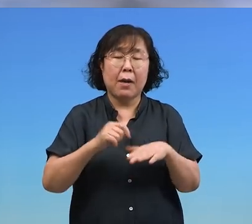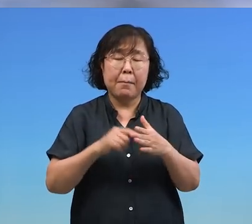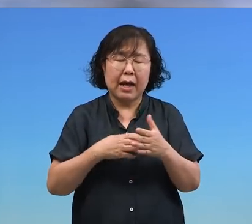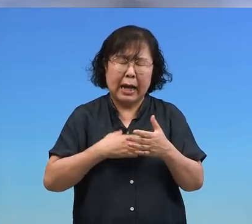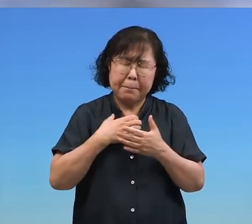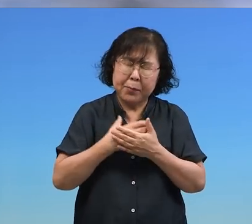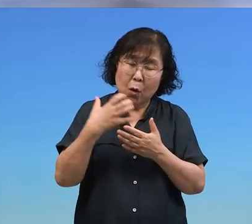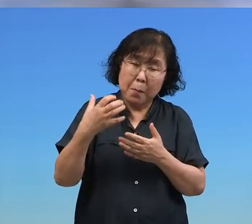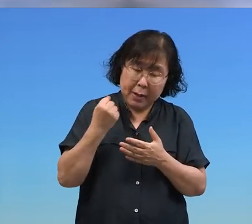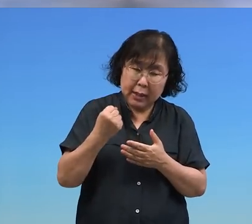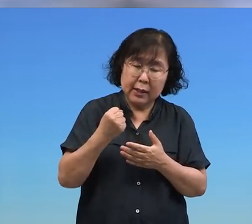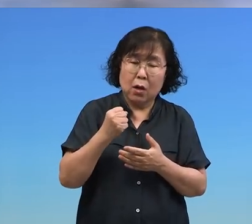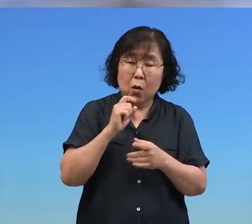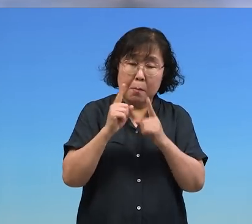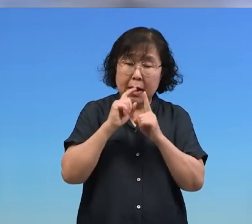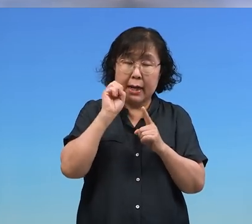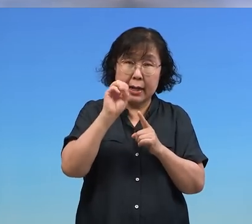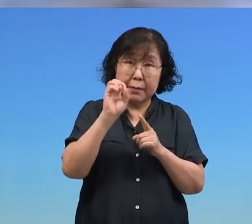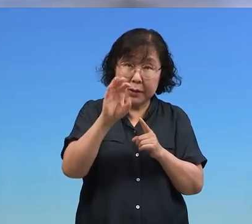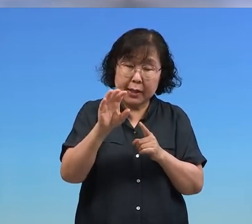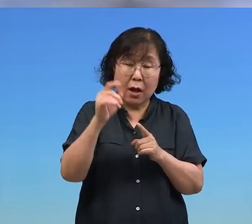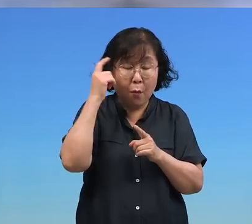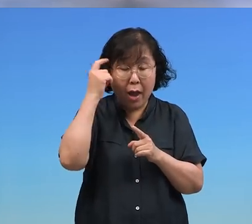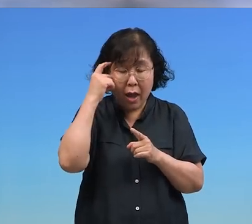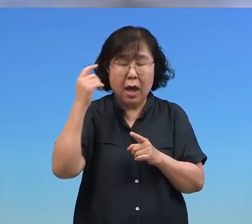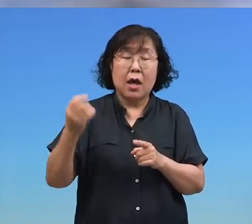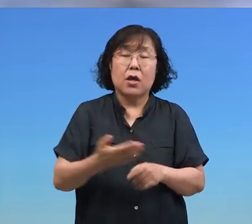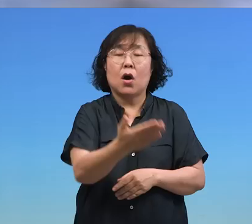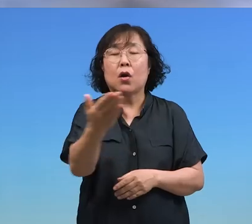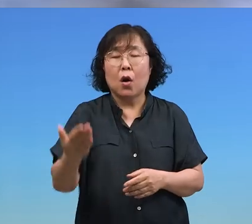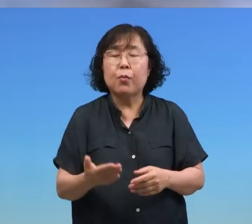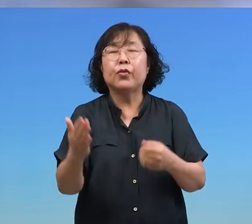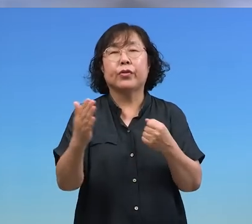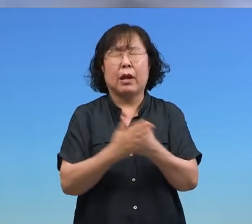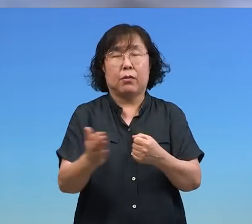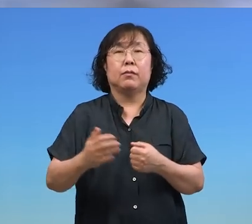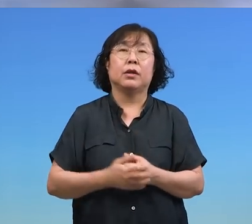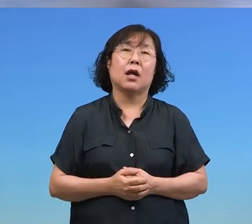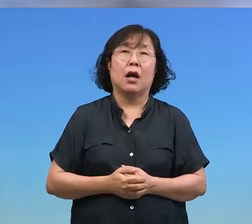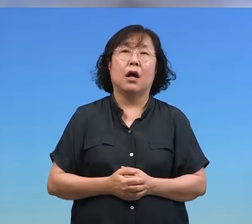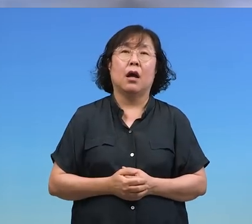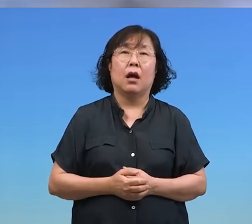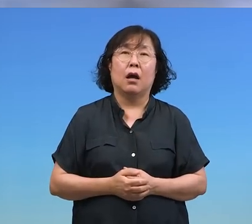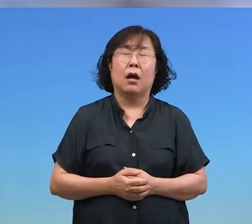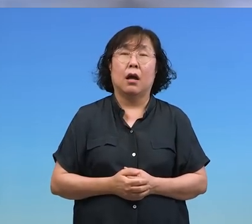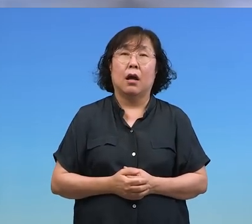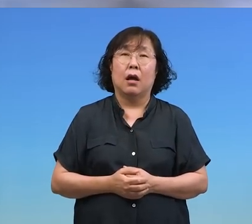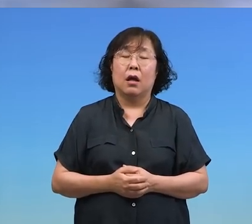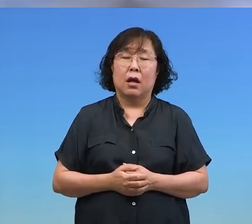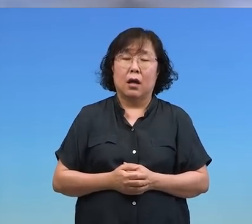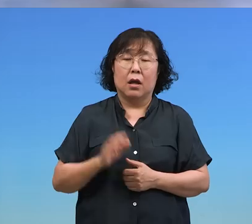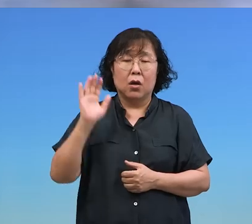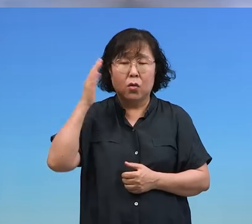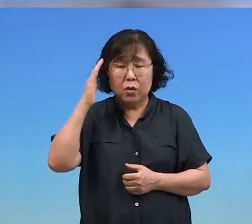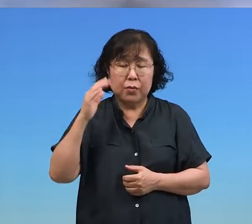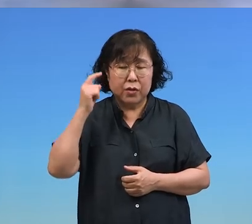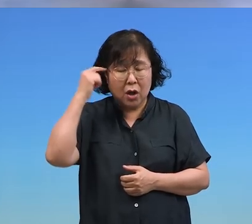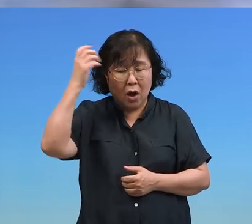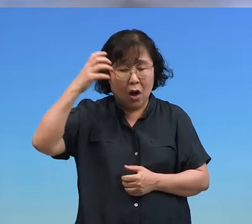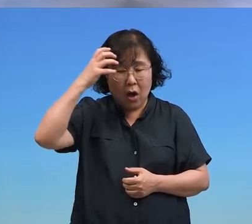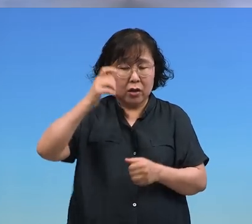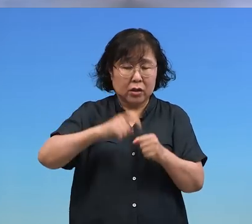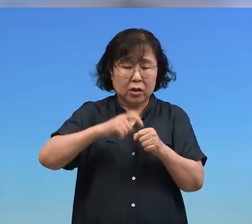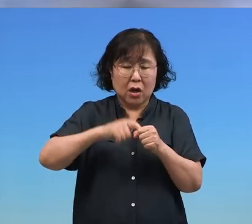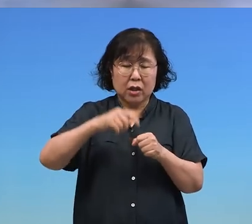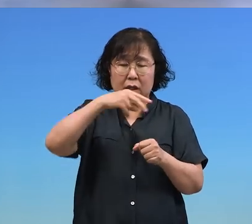울컥울컥함이 올라왔다고 말씀드렸잖아요 여러분 때문이에요 어떻게 하시려고 오늘 우리 시대는 영적인 쓰나미